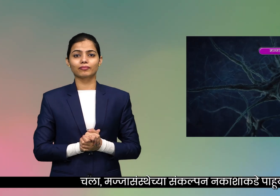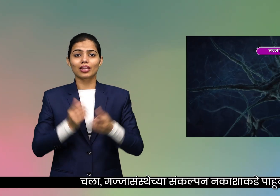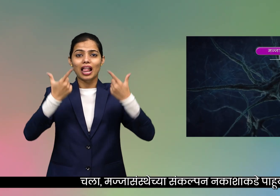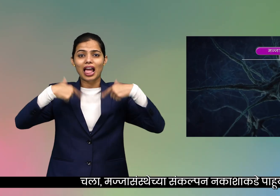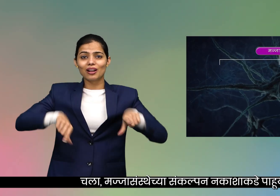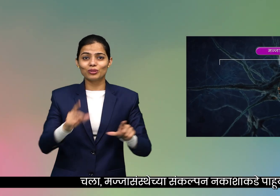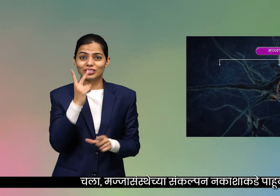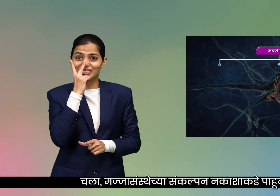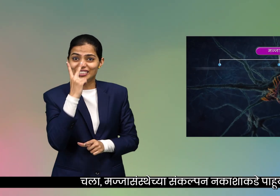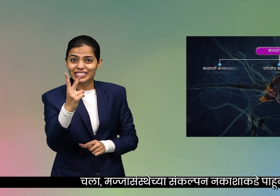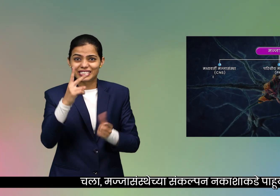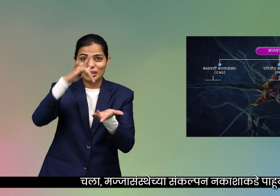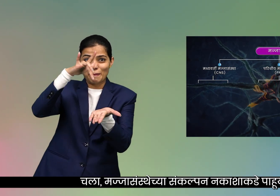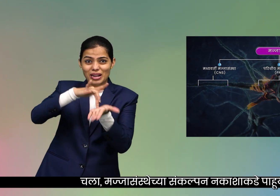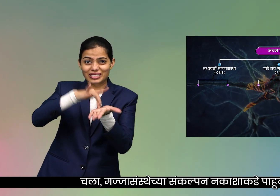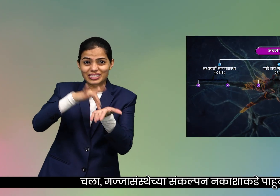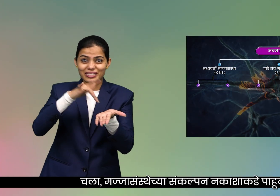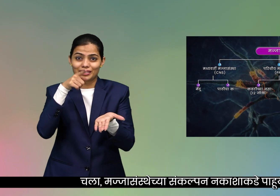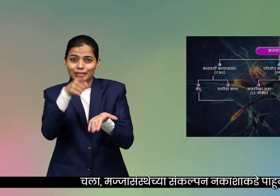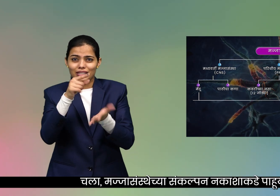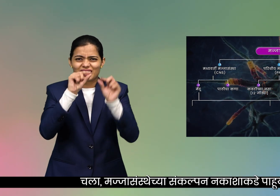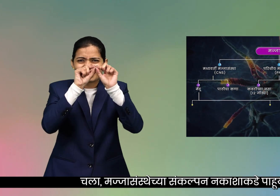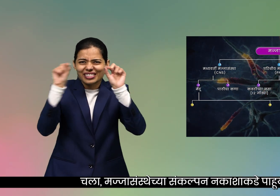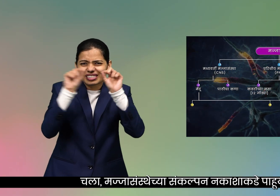चला मज्जासंस्थेच्या संकल्पना नकाशाकडे पाहूया.